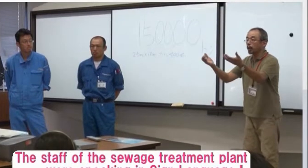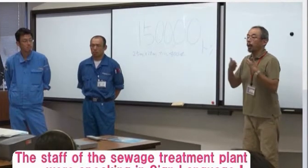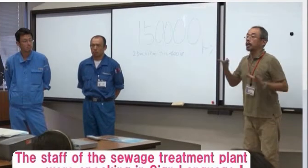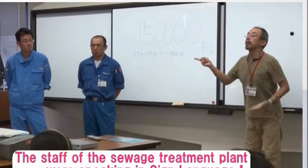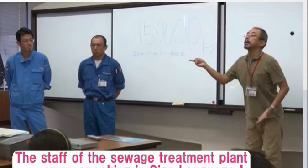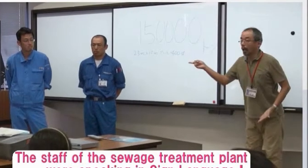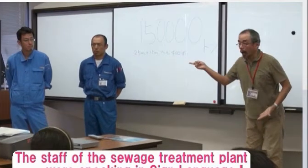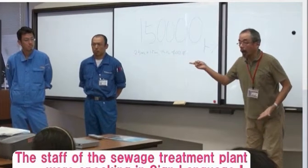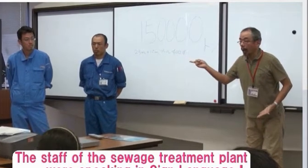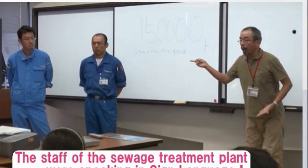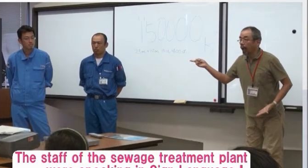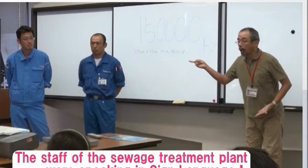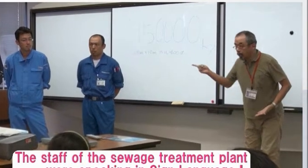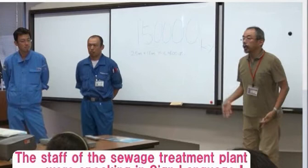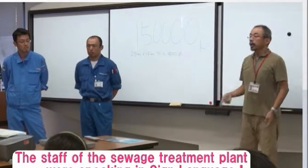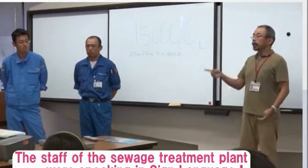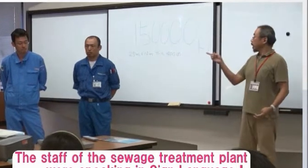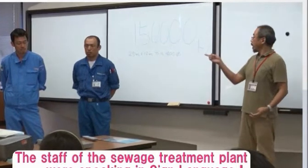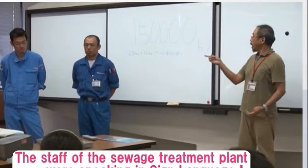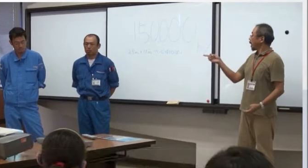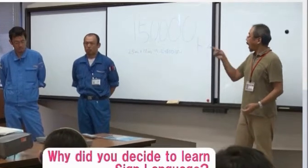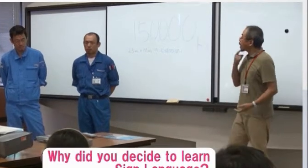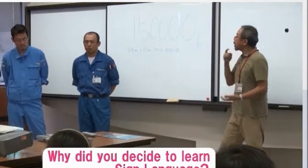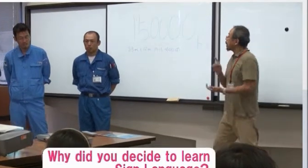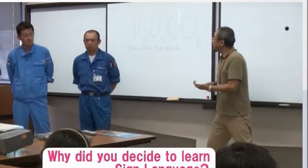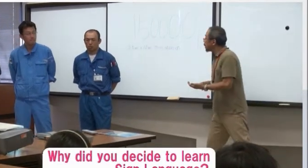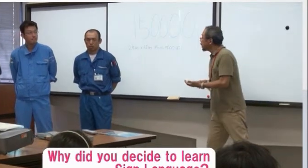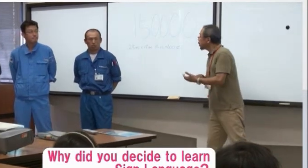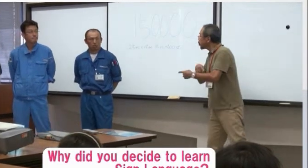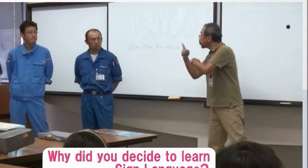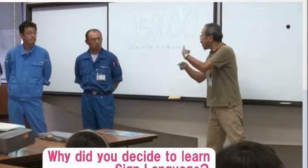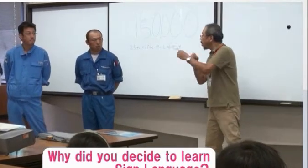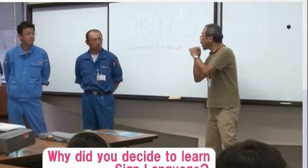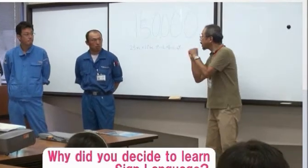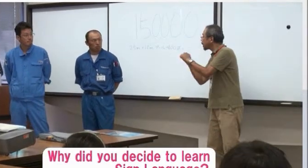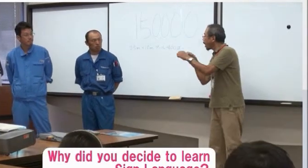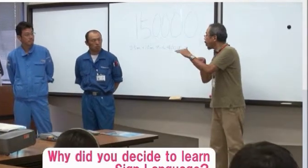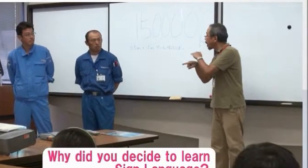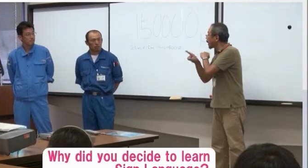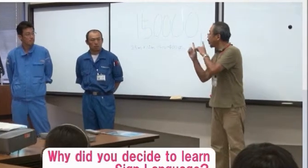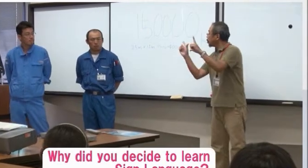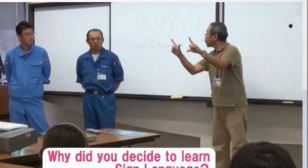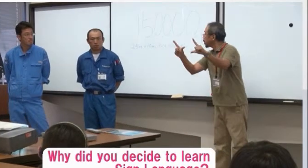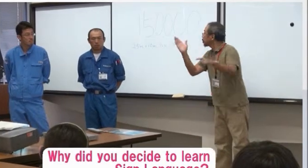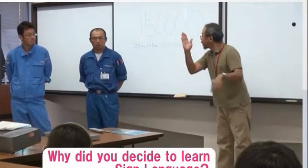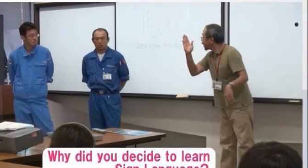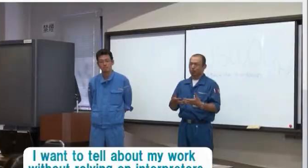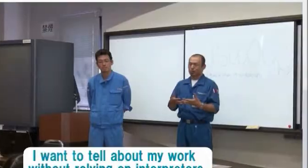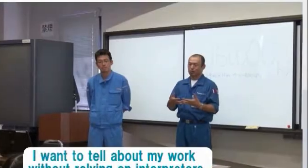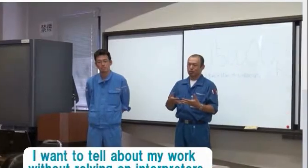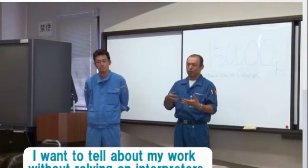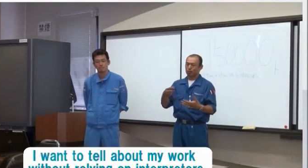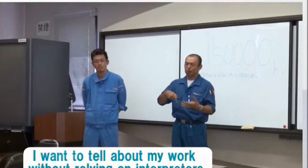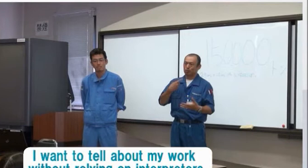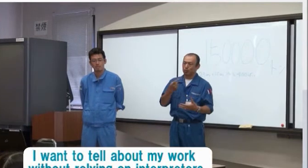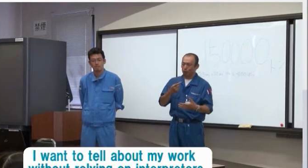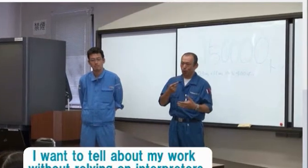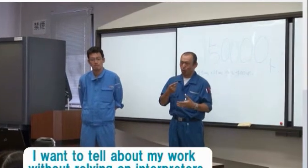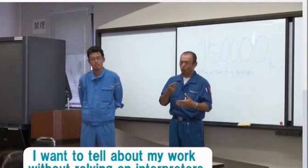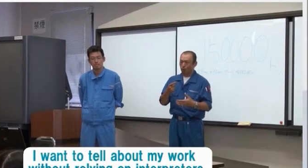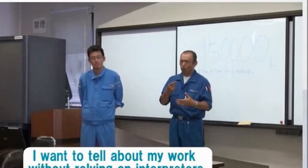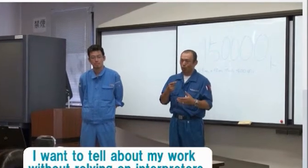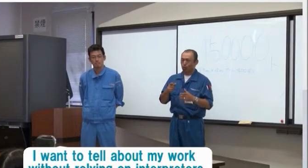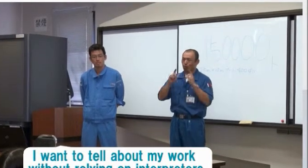ュアをやってもらいました。で、簡単にチュアをやってたわけを言うてた。 自分